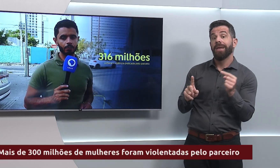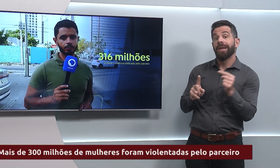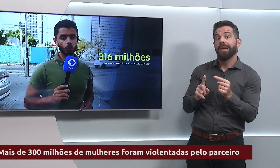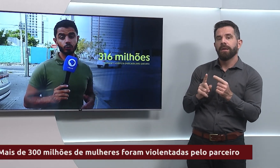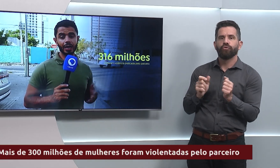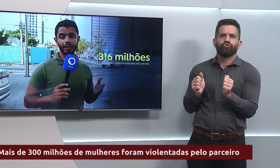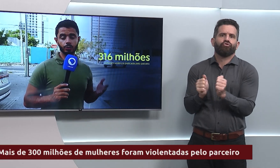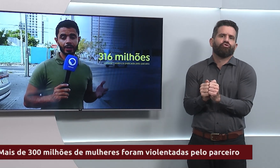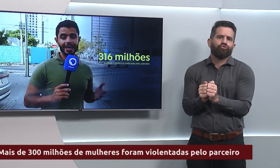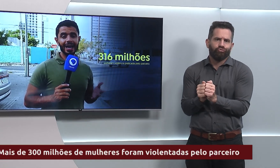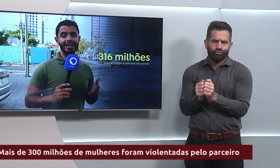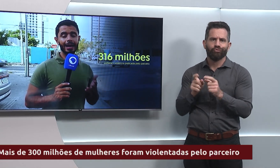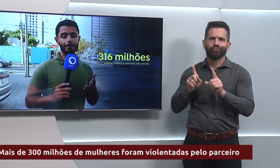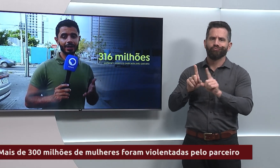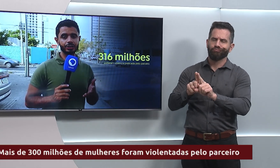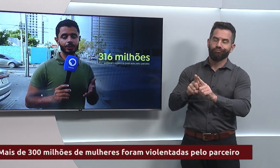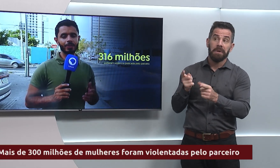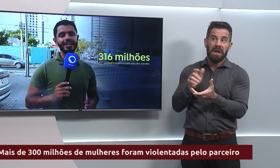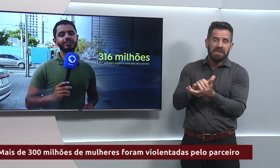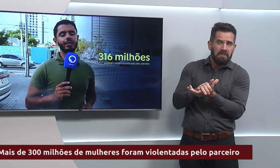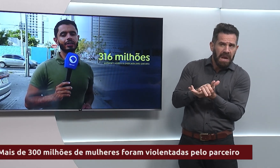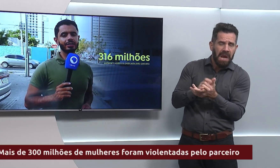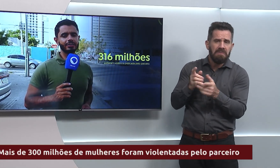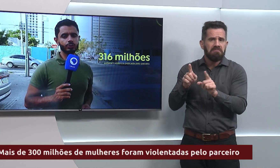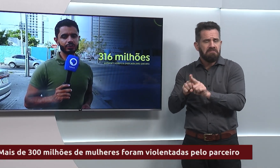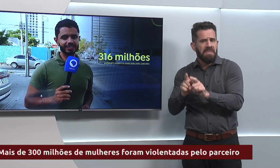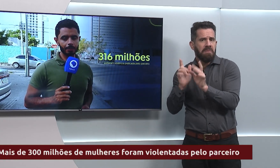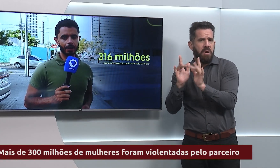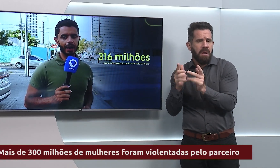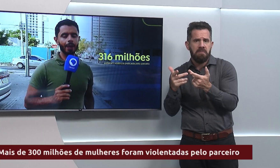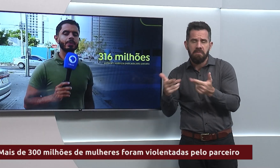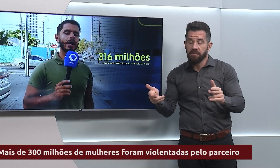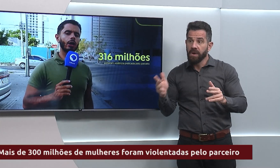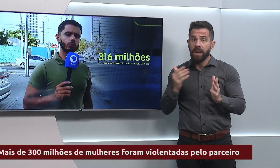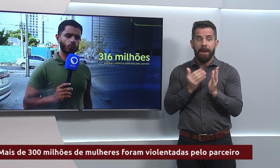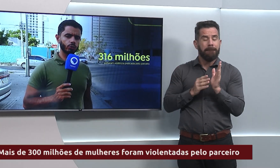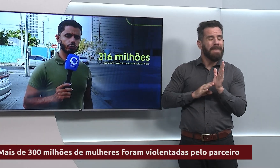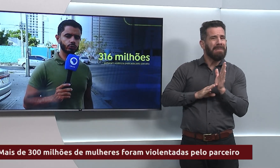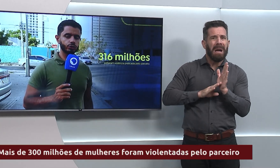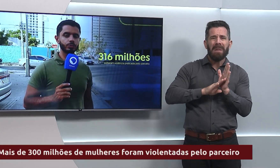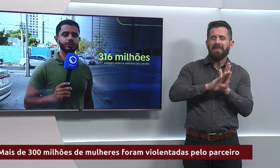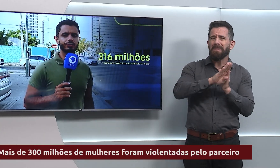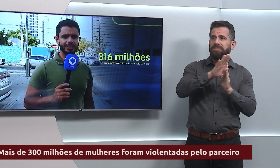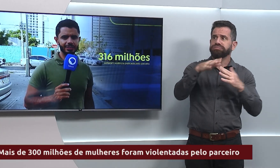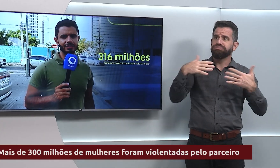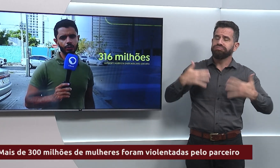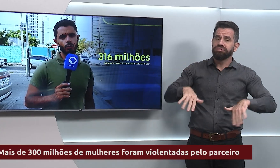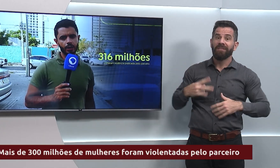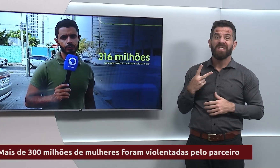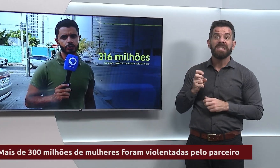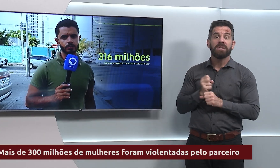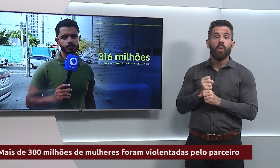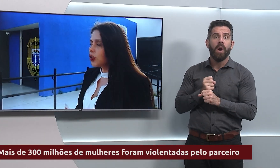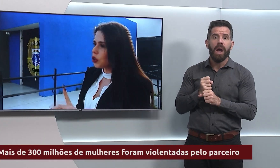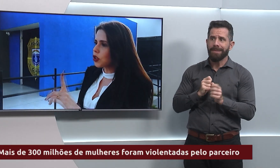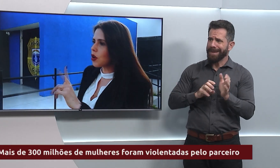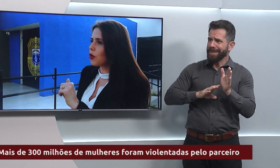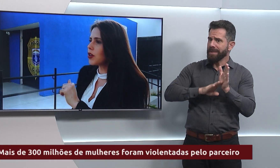O dado é alarmante e tem crescido sem parar ao longo dos últimos 25 anos. Segundo esta